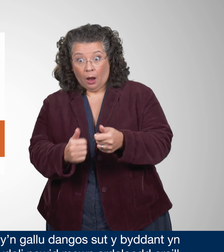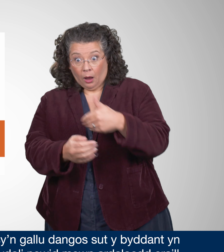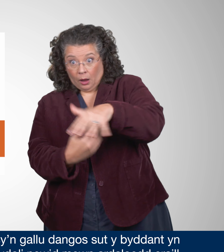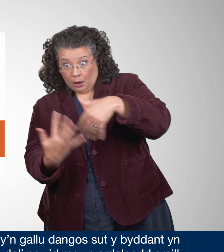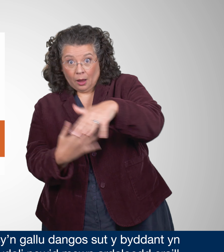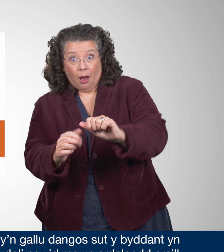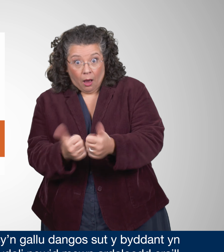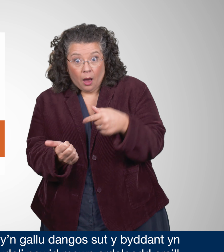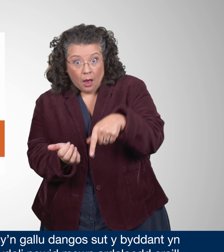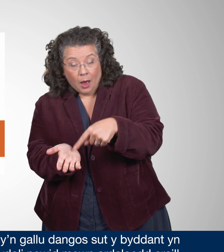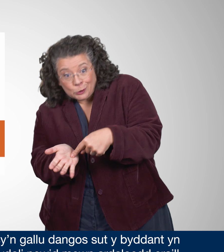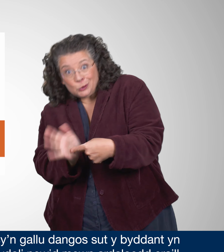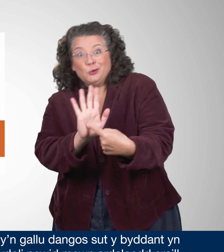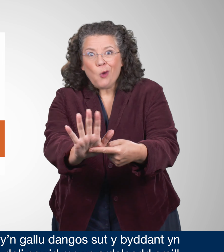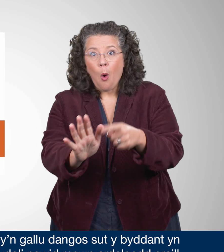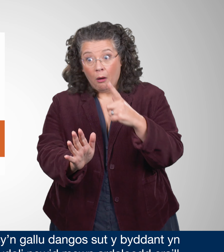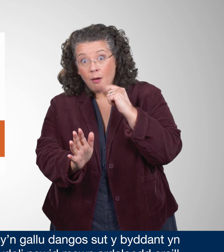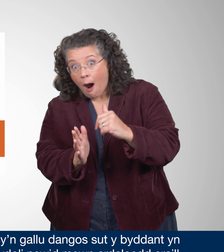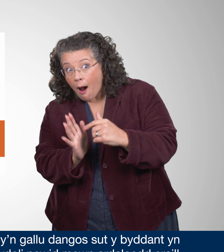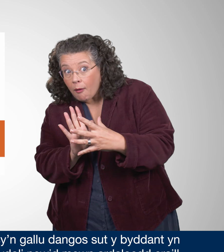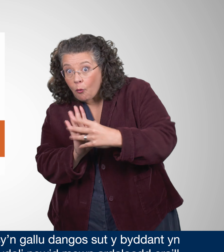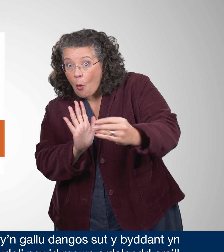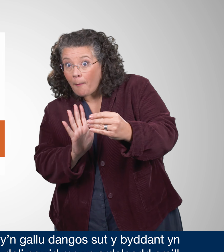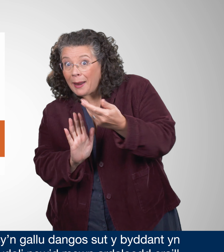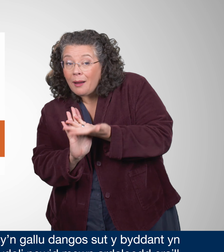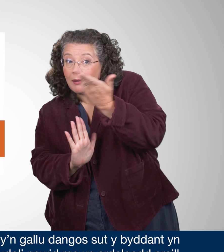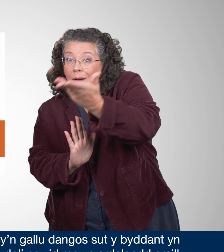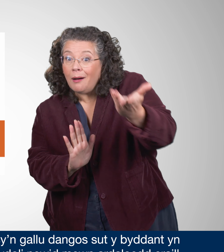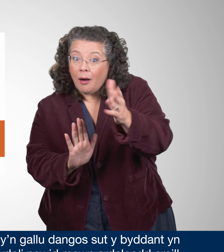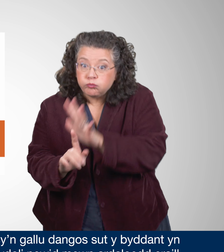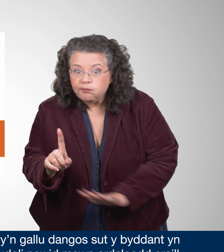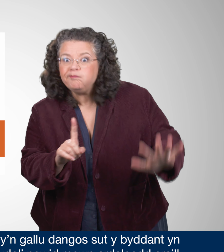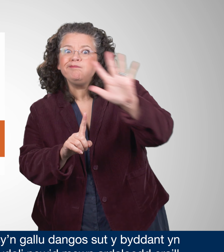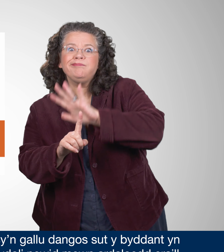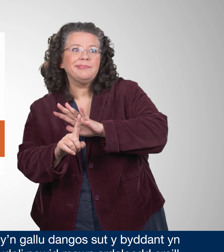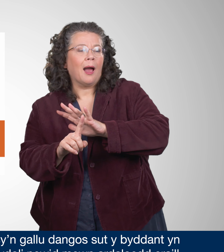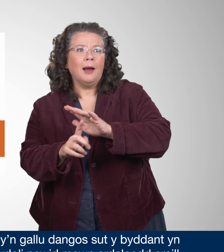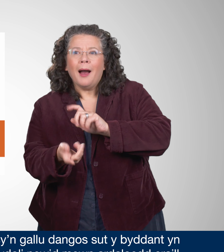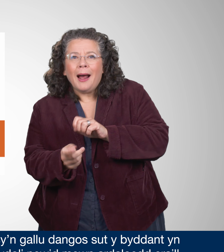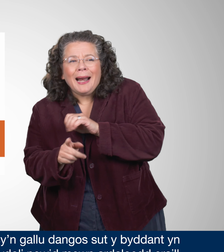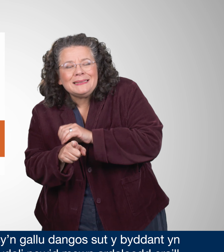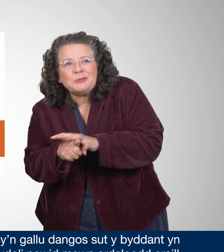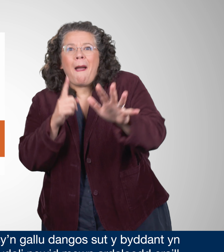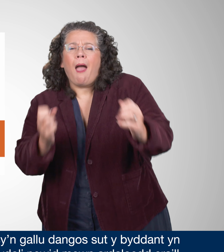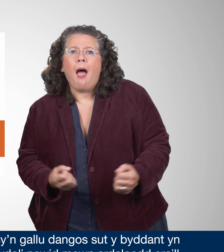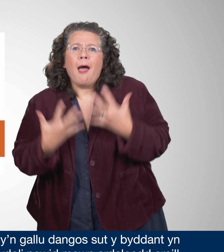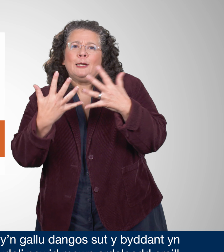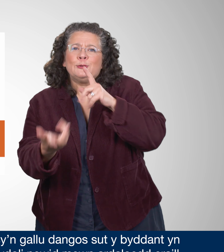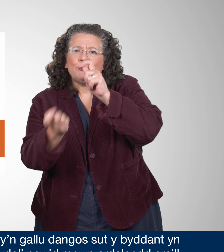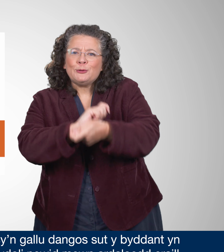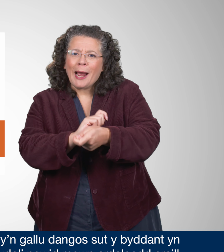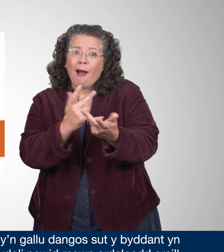lefydd sy'n gallu dangos sut y byddant yn rhannu dysgu a allai dylanwadu ac